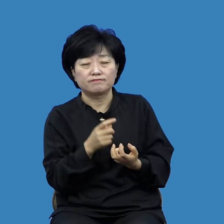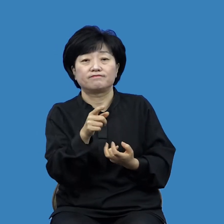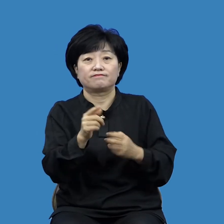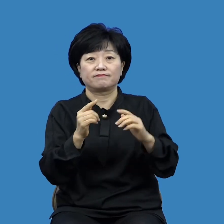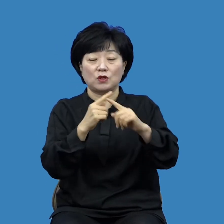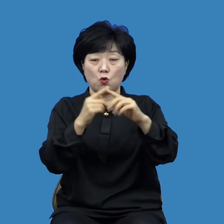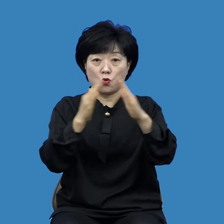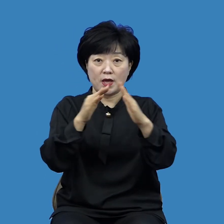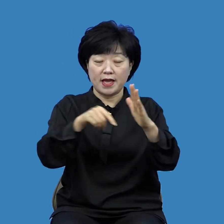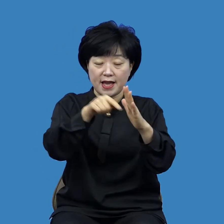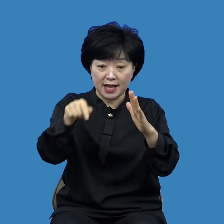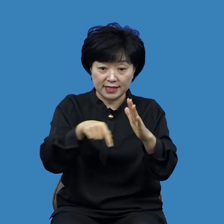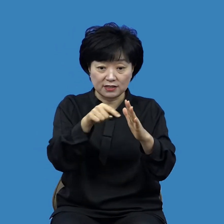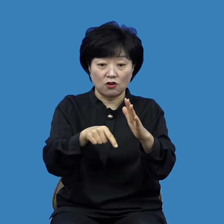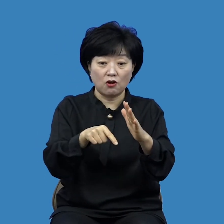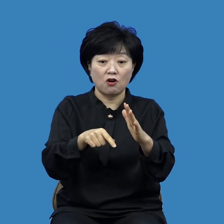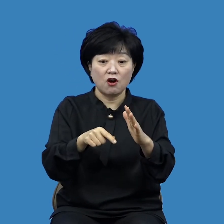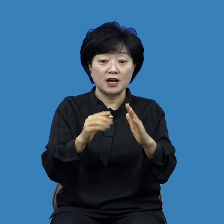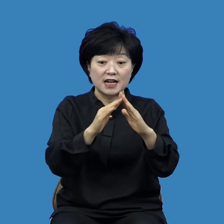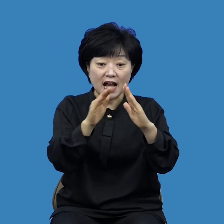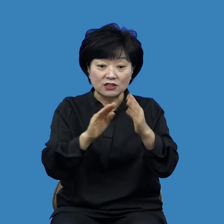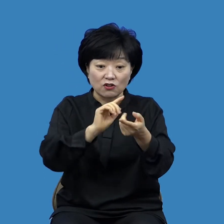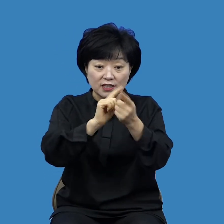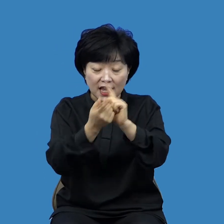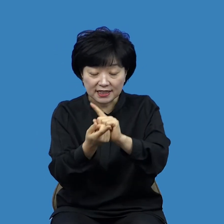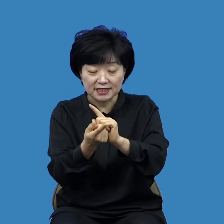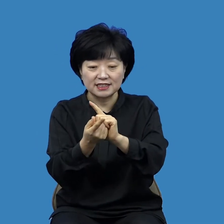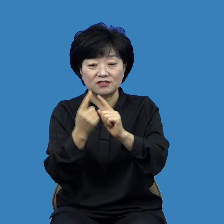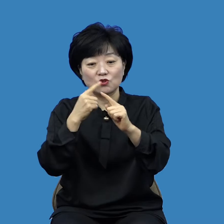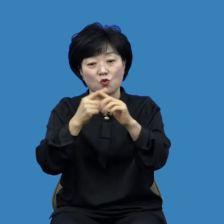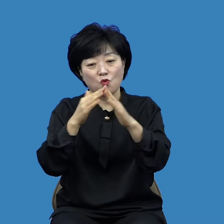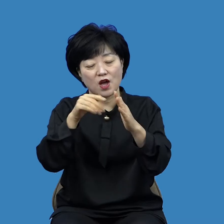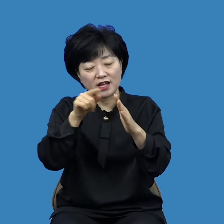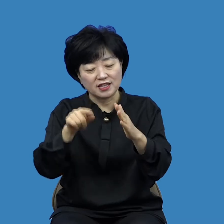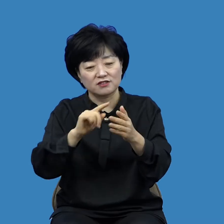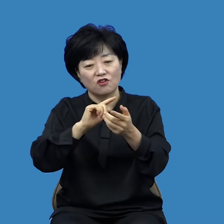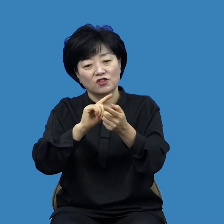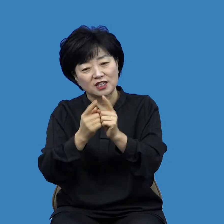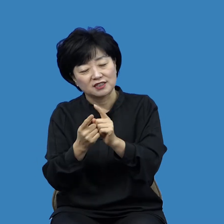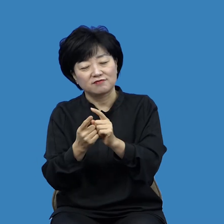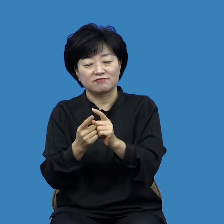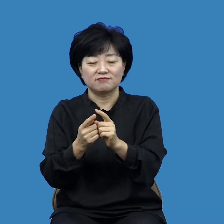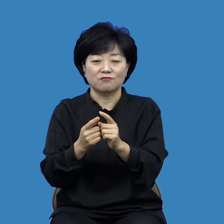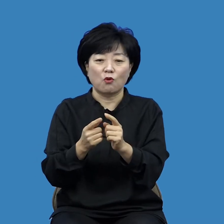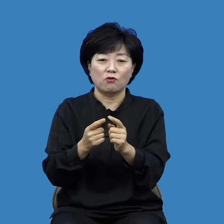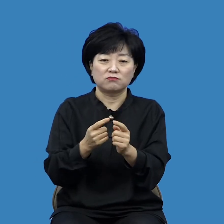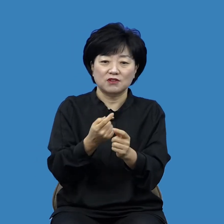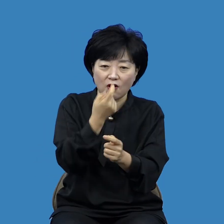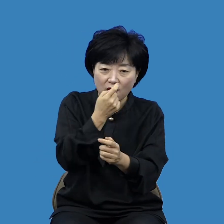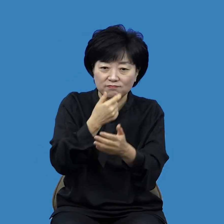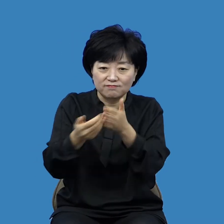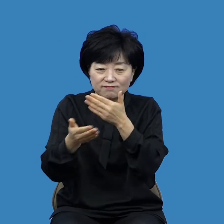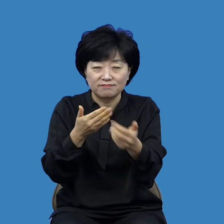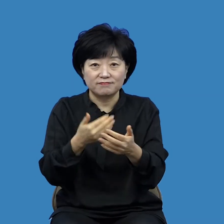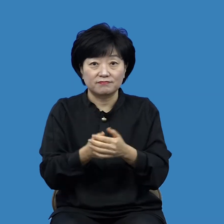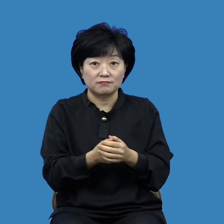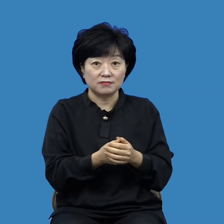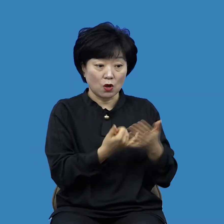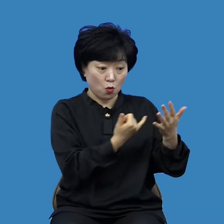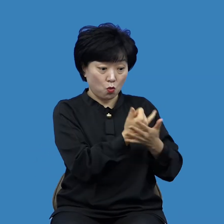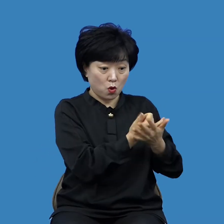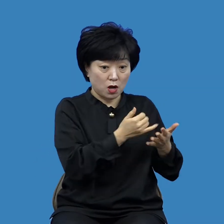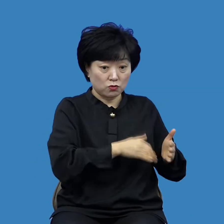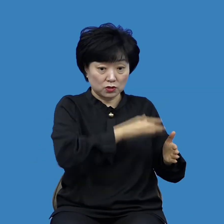역할들을 돕고, 때로는 대신하기 위해서, 그렇죠, 뭐 고아로 자란다든지 이런 사람들은 가정이 없잖아요. 자기 의지와